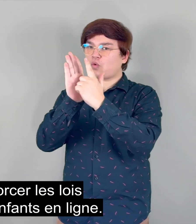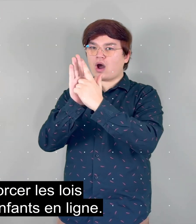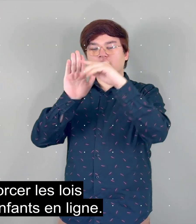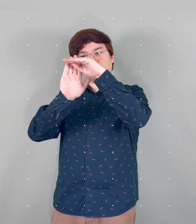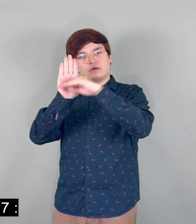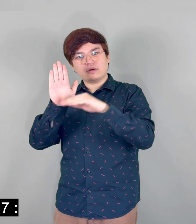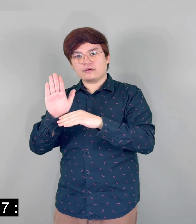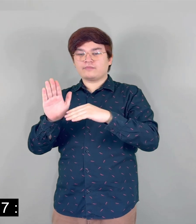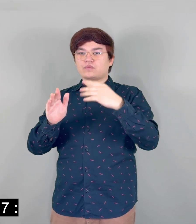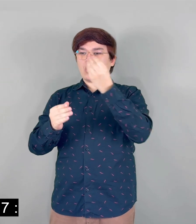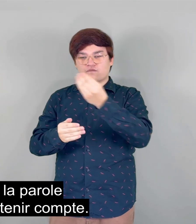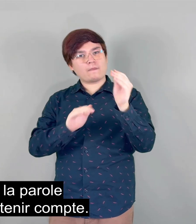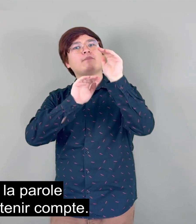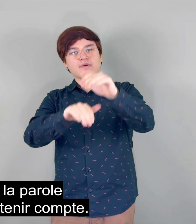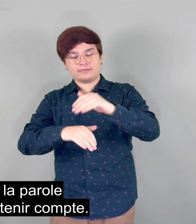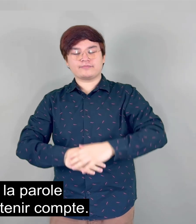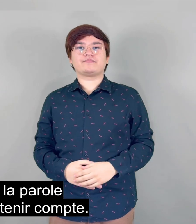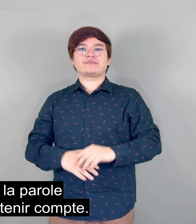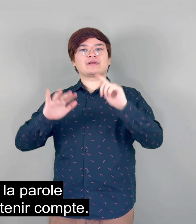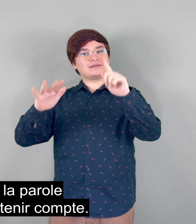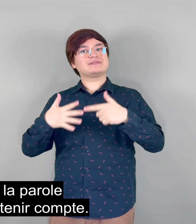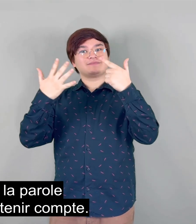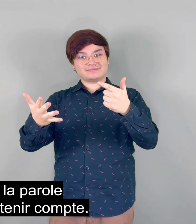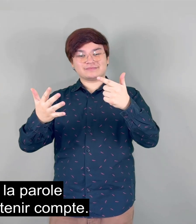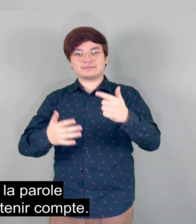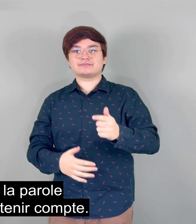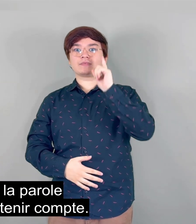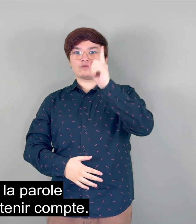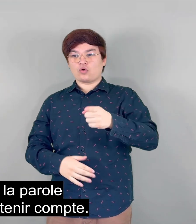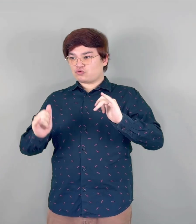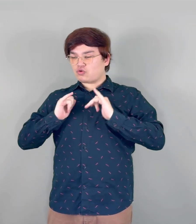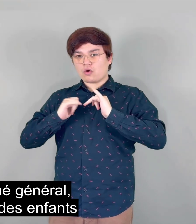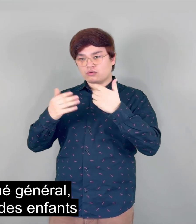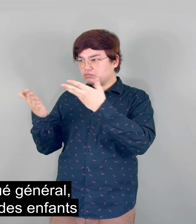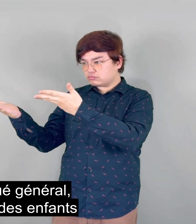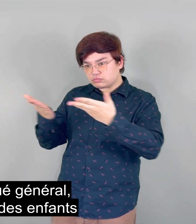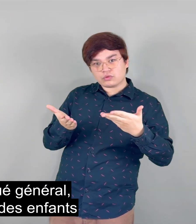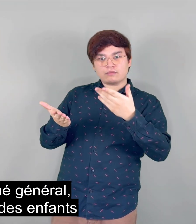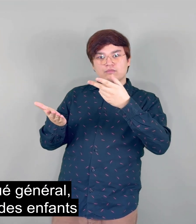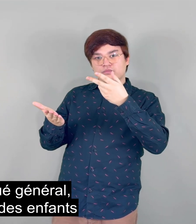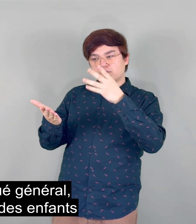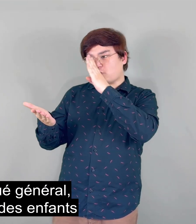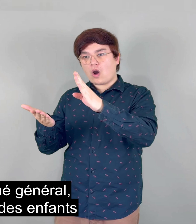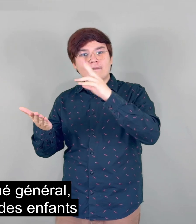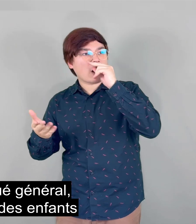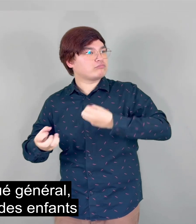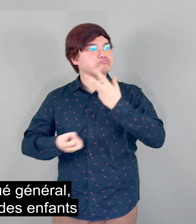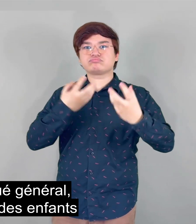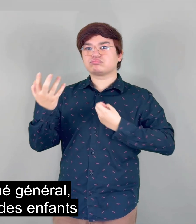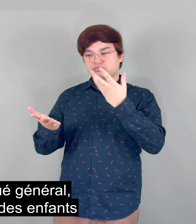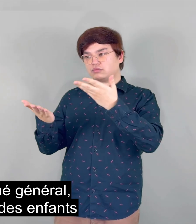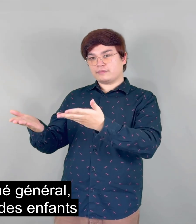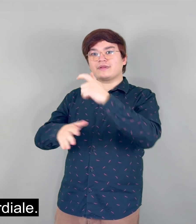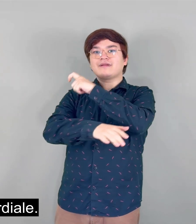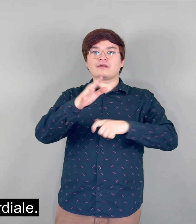en ligne. Point 17. Il faut donner la parole aux jeunes et en tenir compte. Pour le délégué général, la